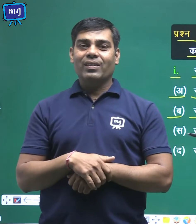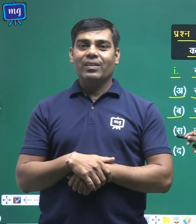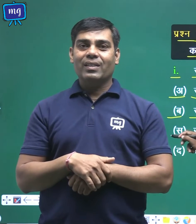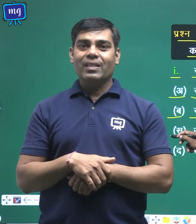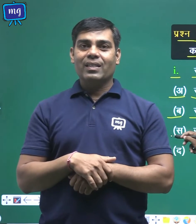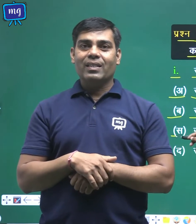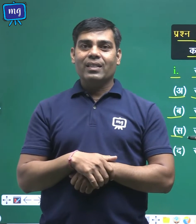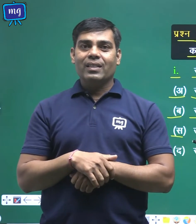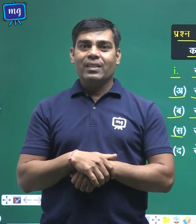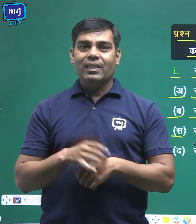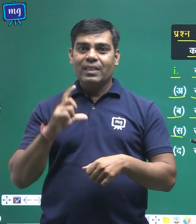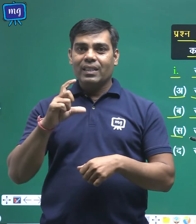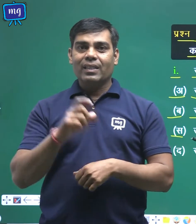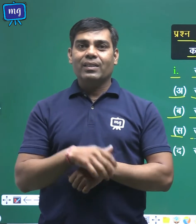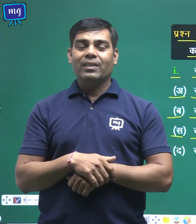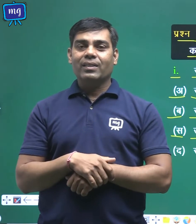स